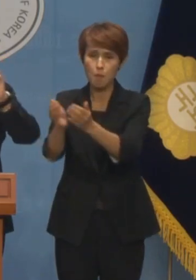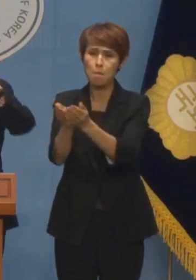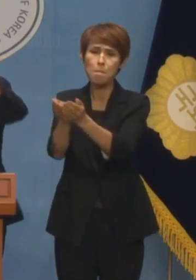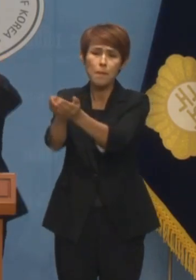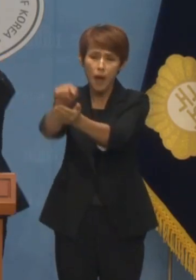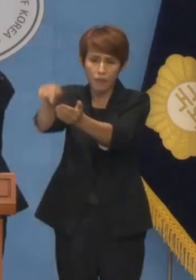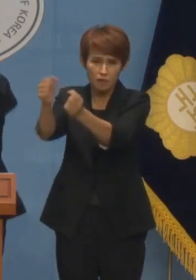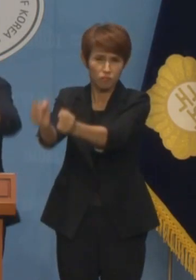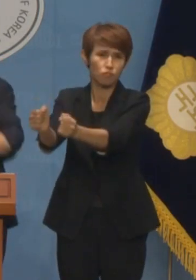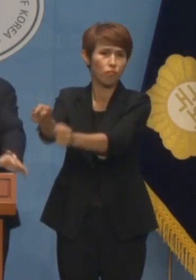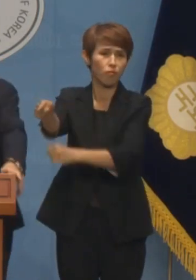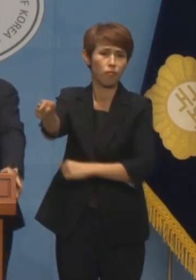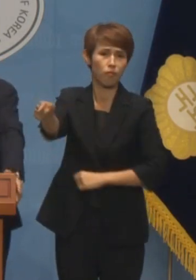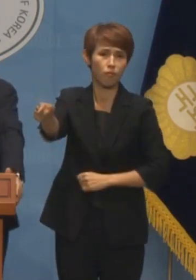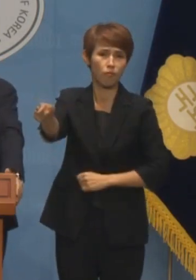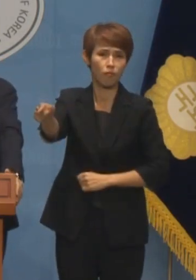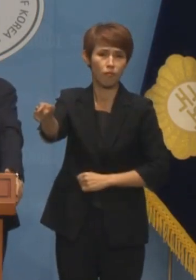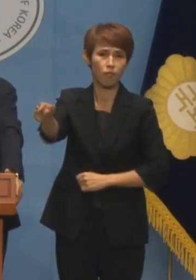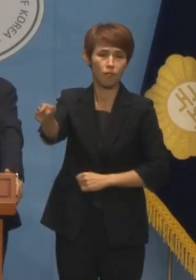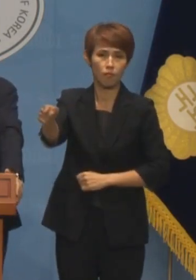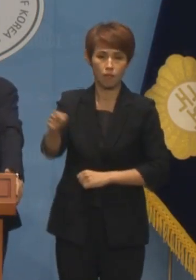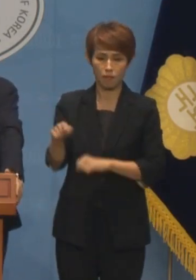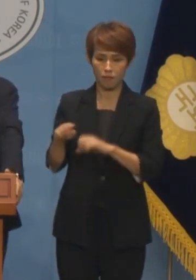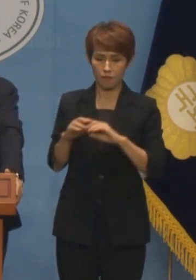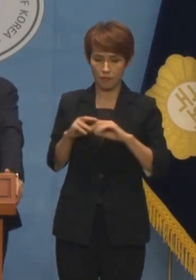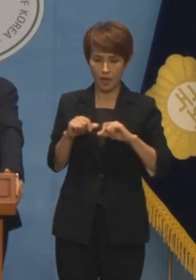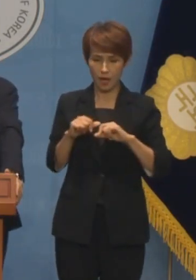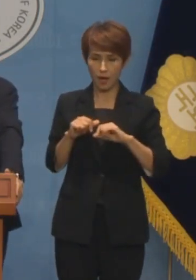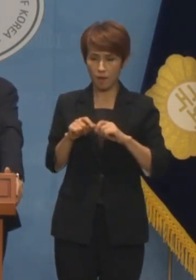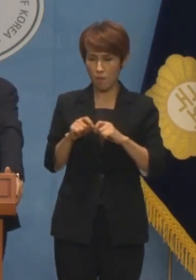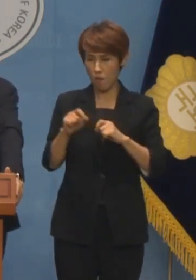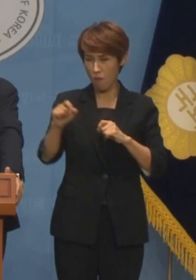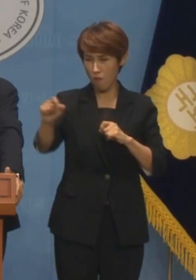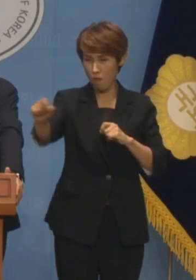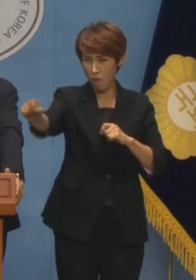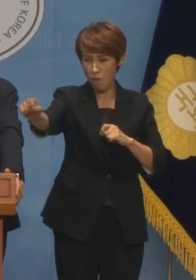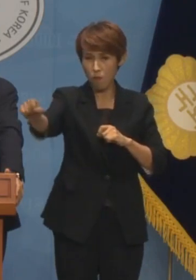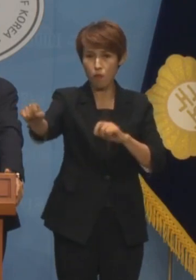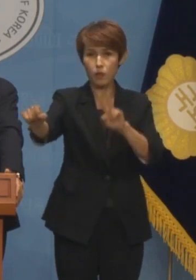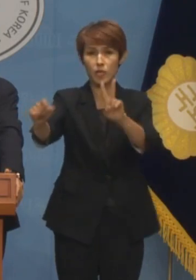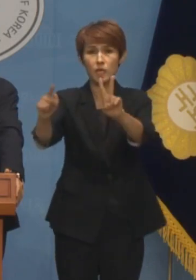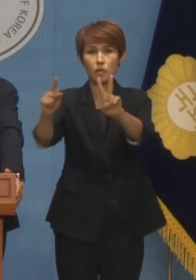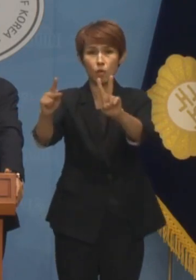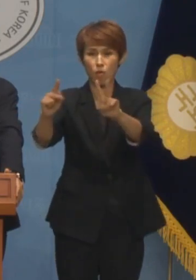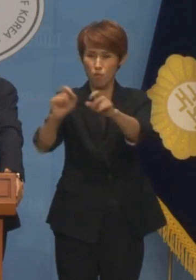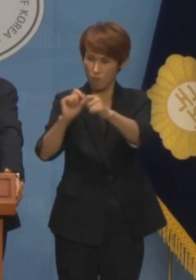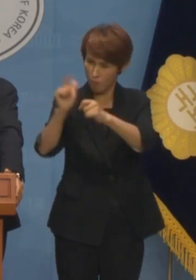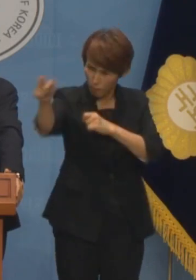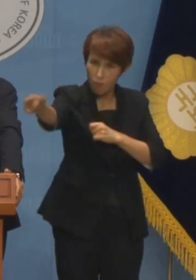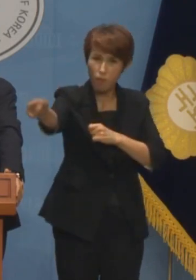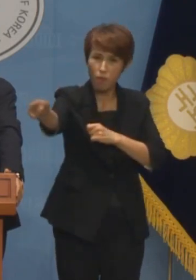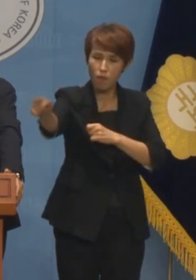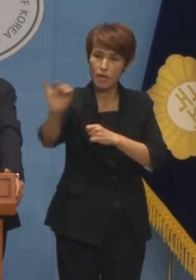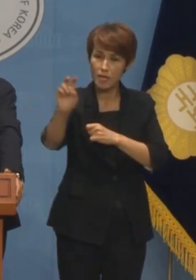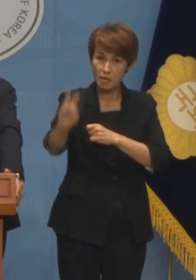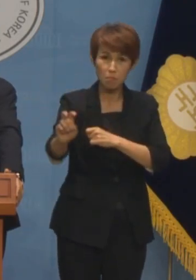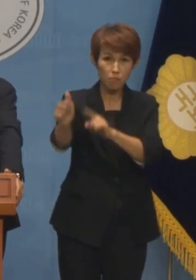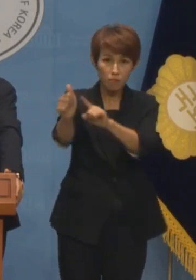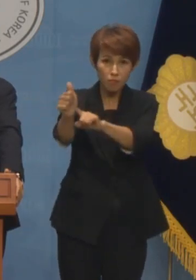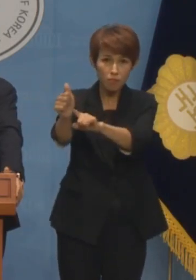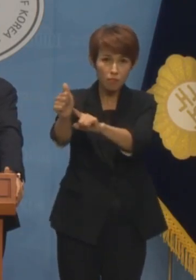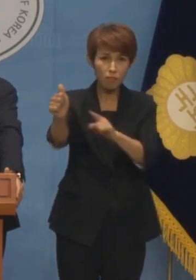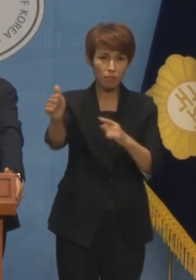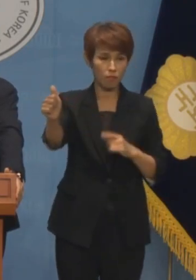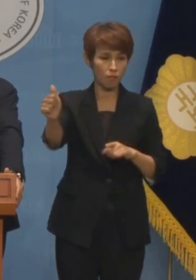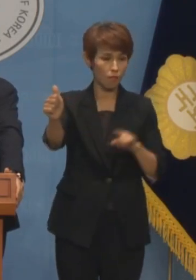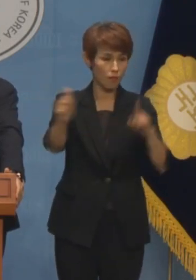있었고 독도함은 해상이 한 2km 떨어진 지점에 있었습니다. 그러니까 임성근 사단장은 여기 와 있는